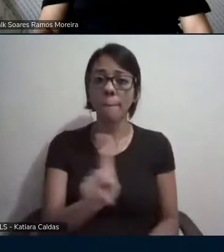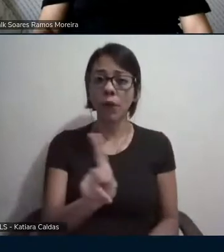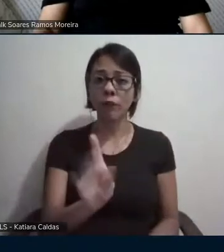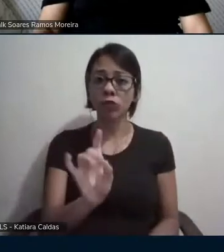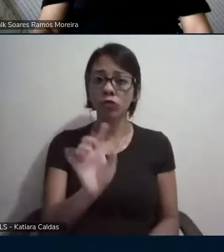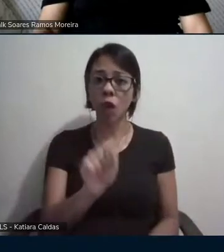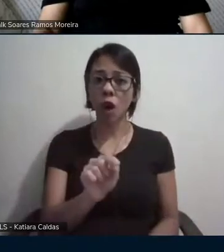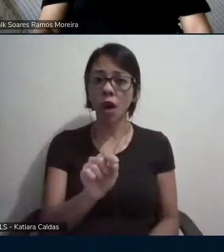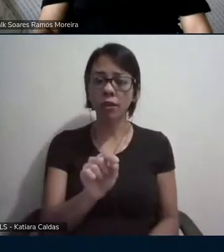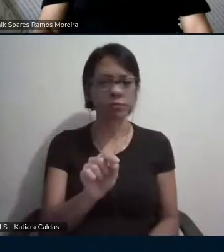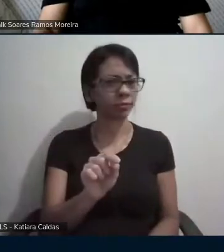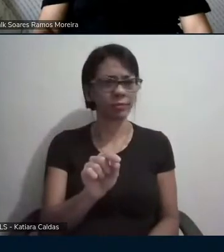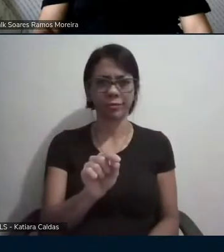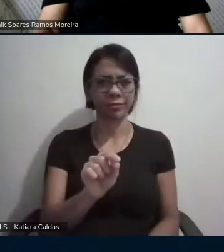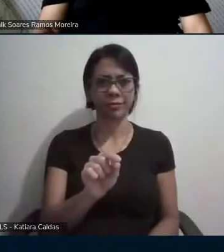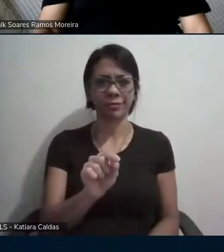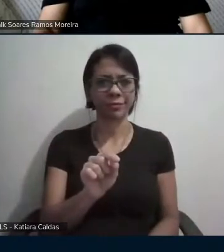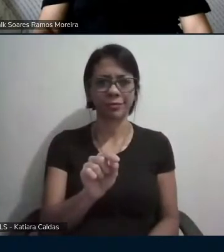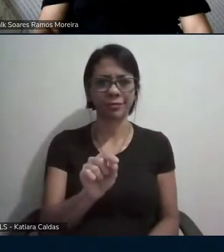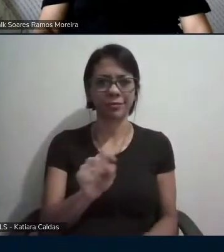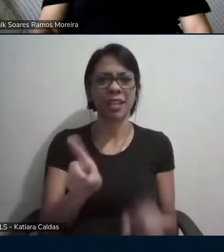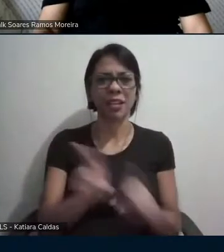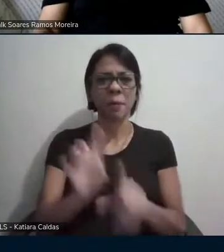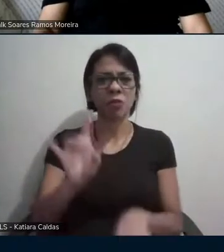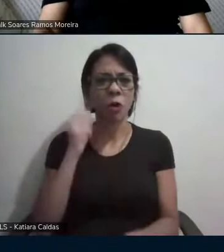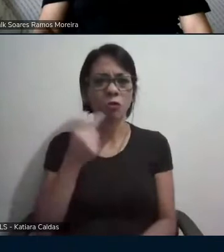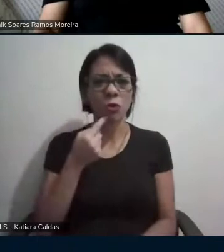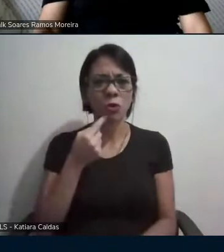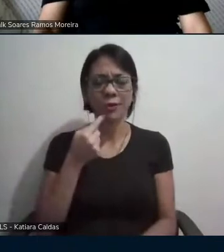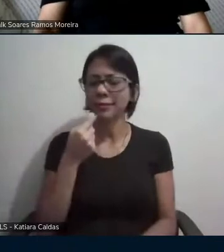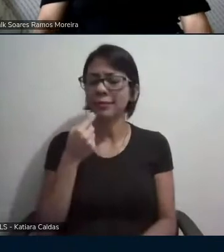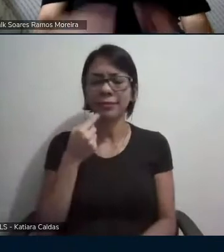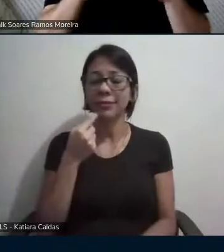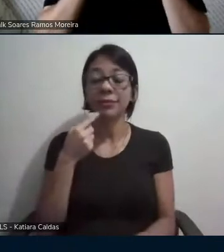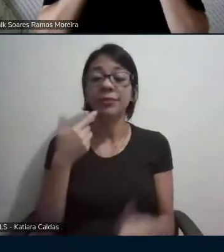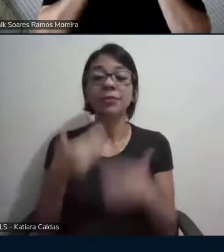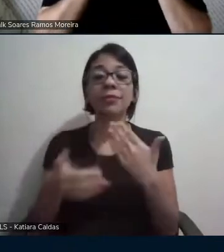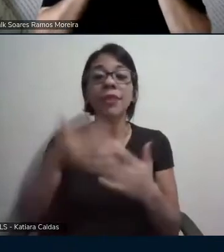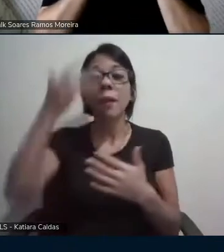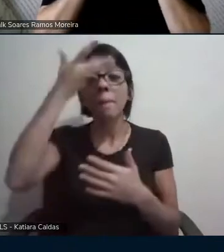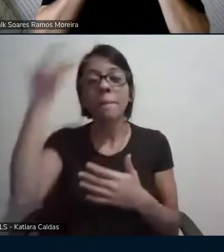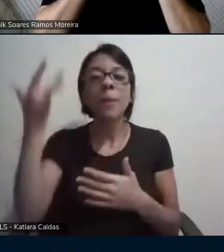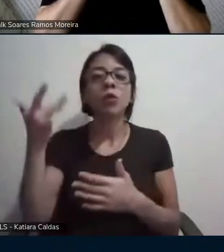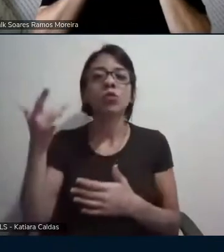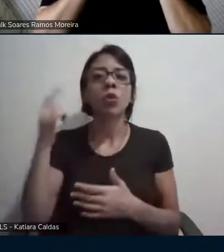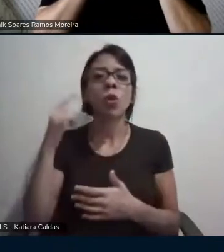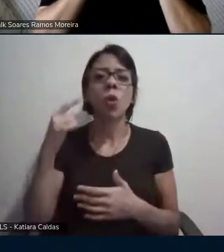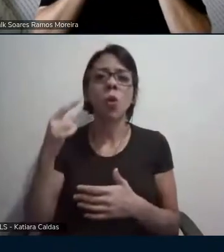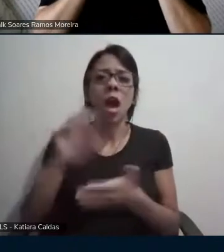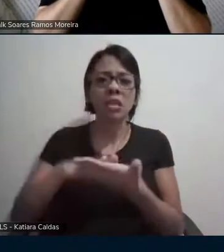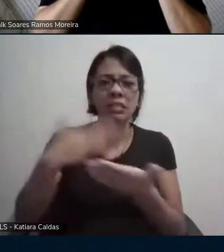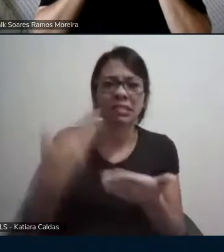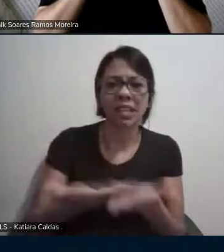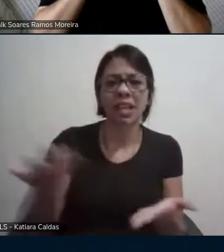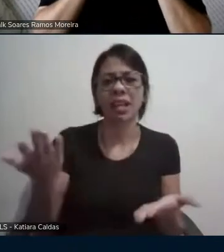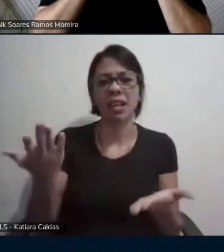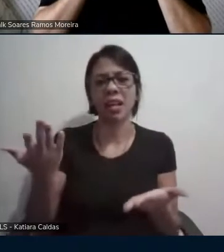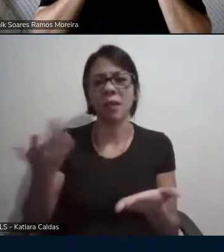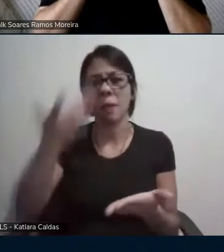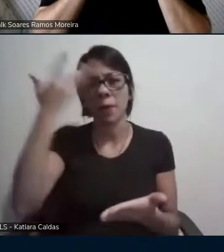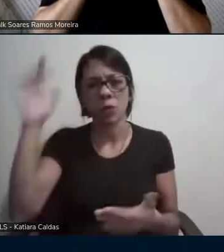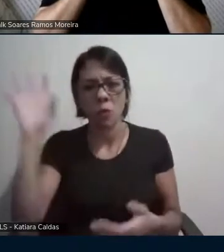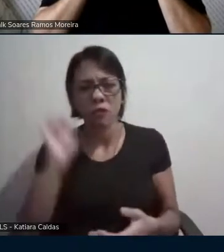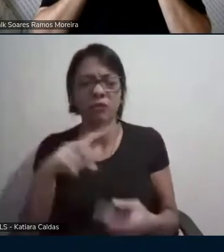professor, não, garoto, viu? E nem é só surdo, não, é quem trabalha com surdos, surdos cegos, intérpretes,